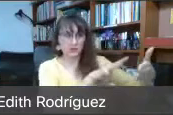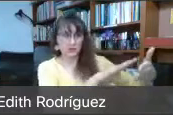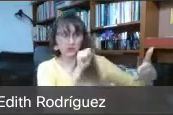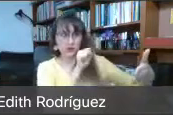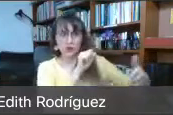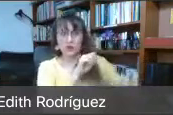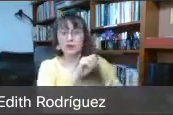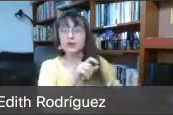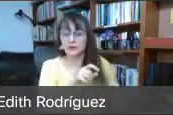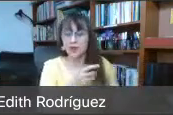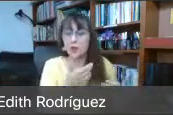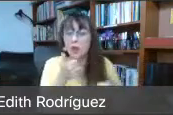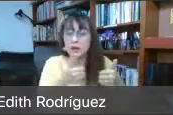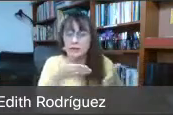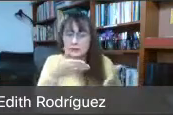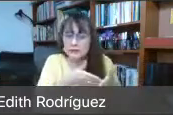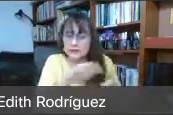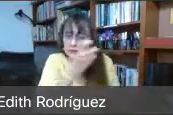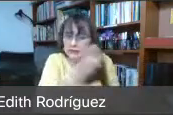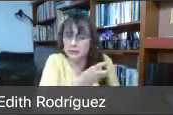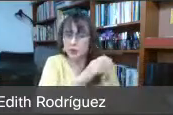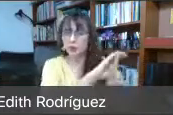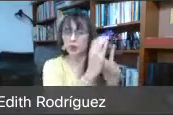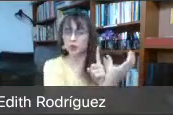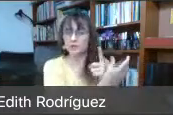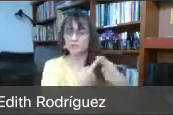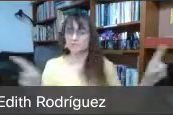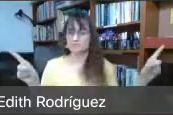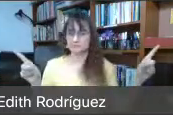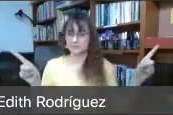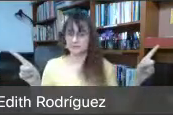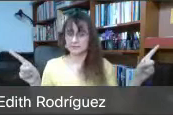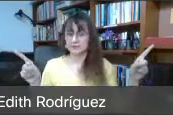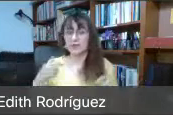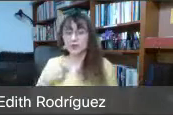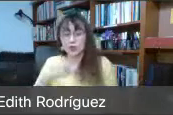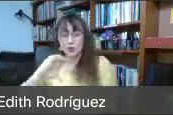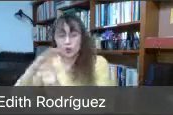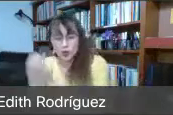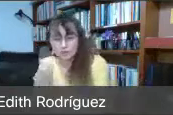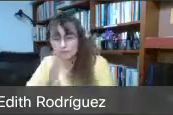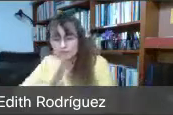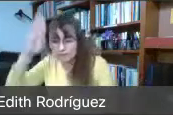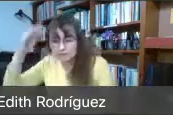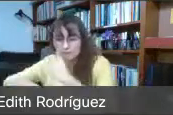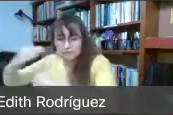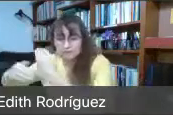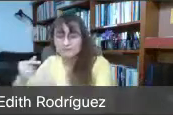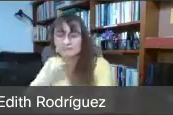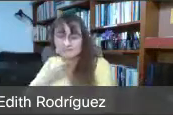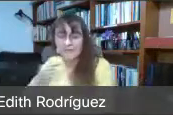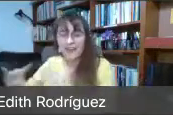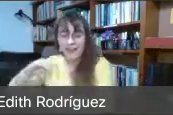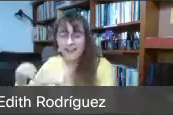También entendía que desde el español hay información que tiene que ver con lo cultural de los oyentes. También entendí que lo